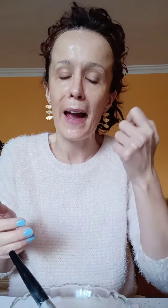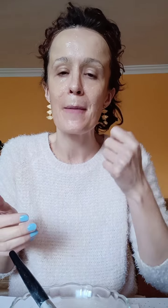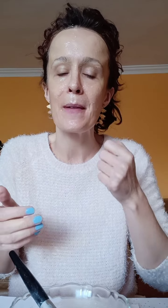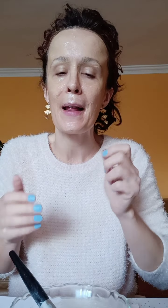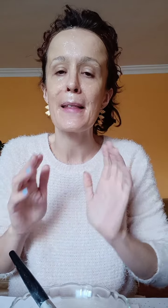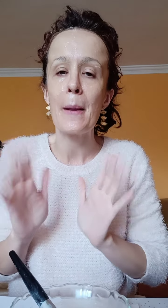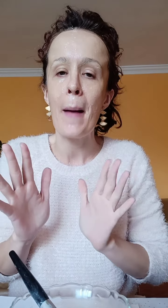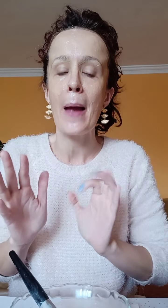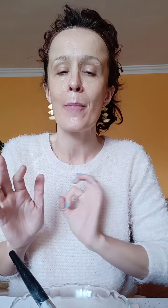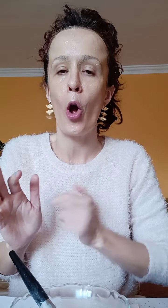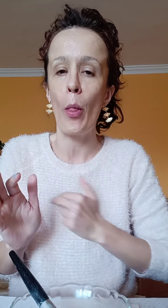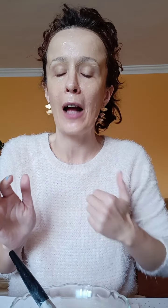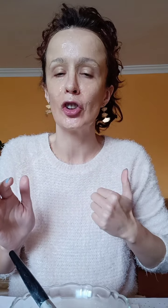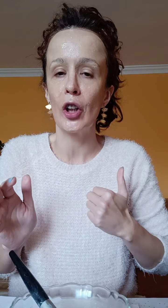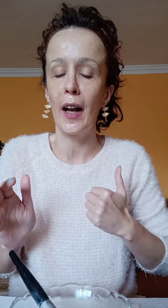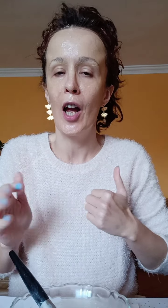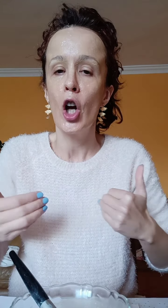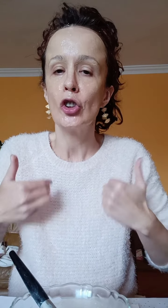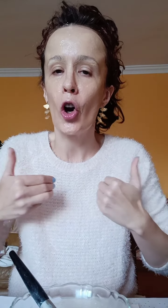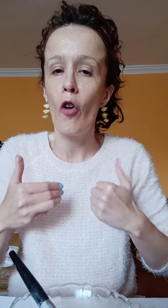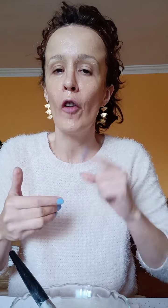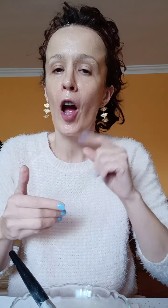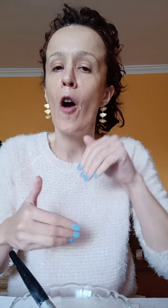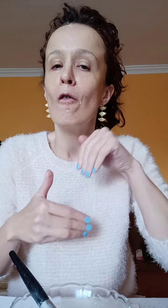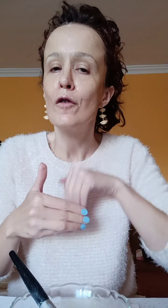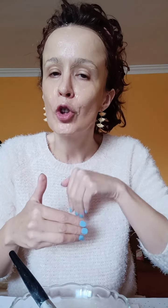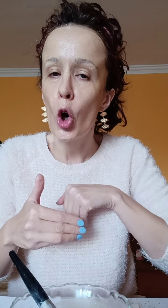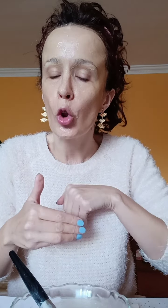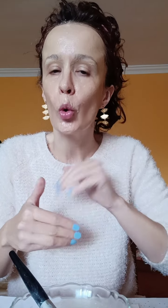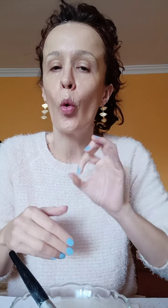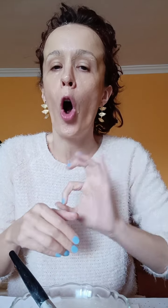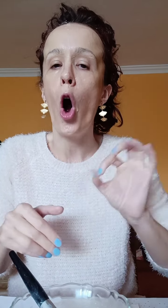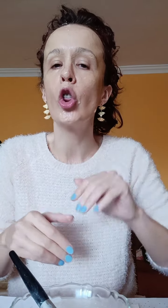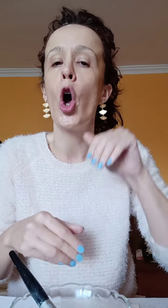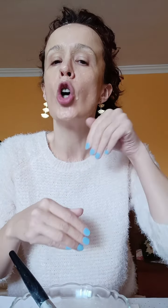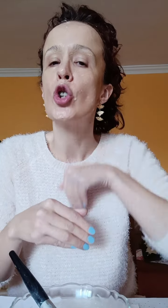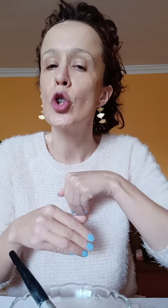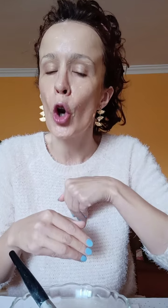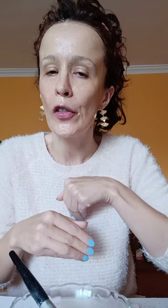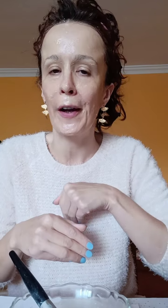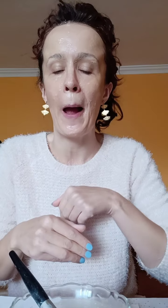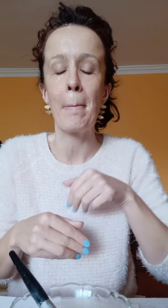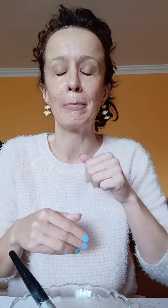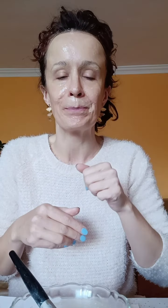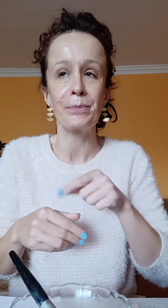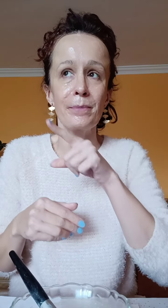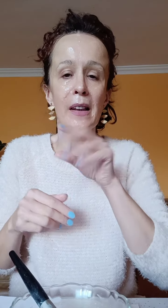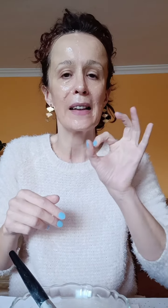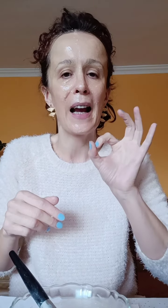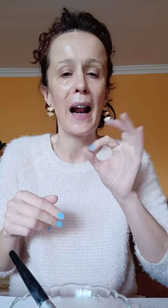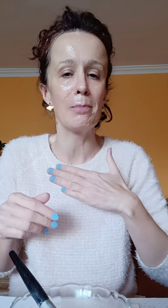Pamiętajmy, dbajmy o nasze zdrowie w środku, od środka. Teraz mamy